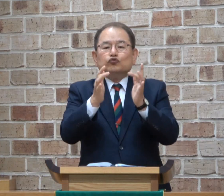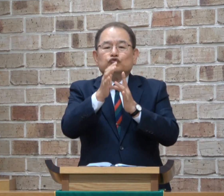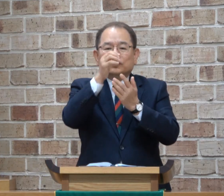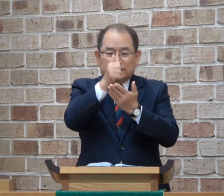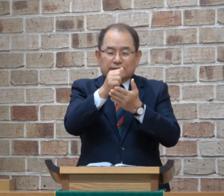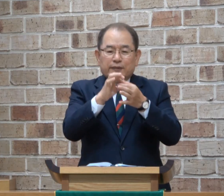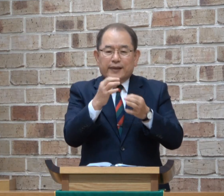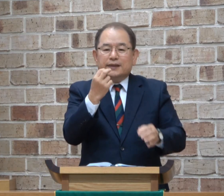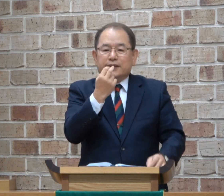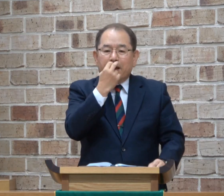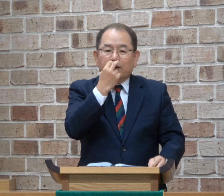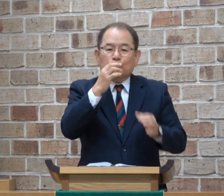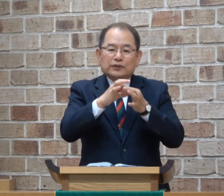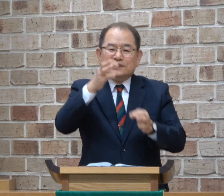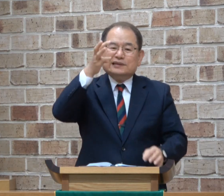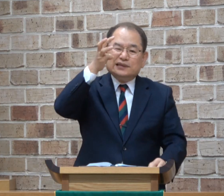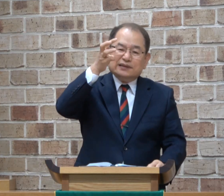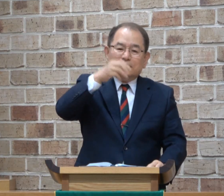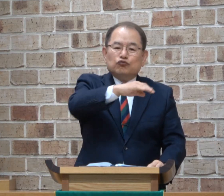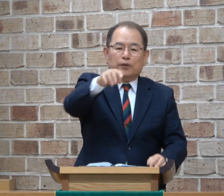예수님의 생명의 씨가 우리 마음속에